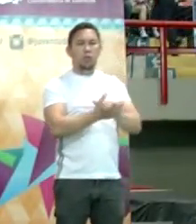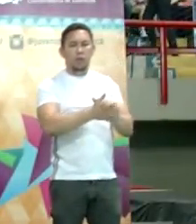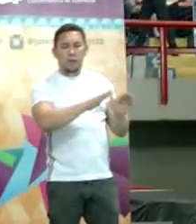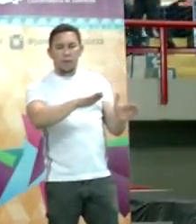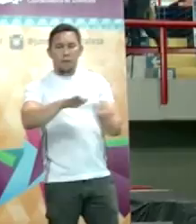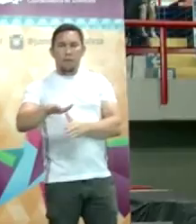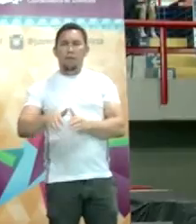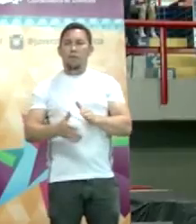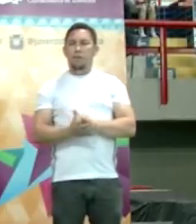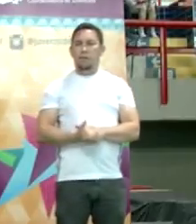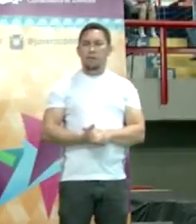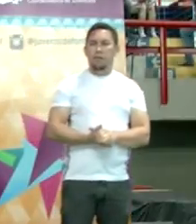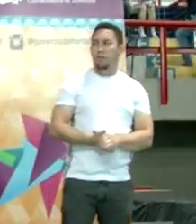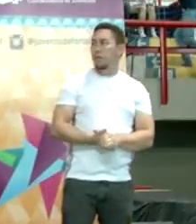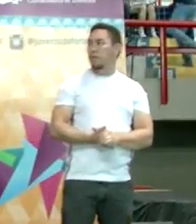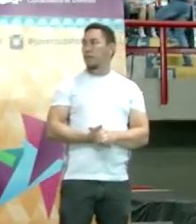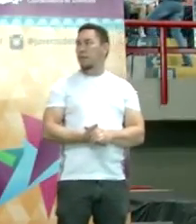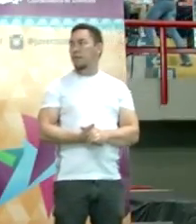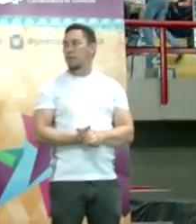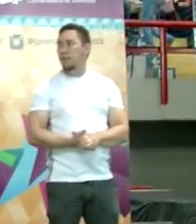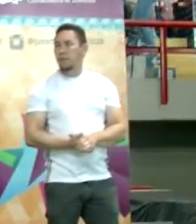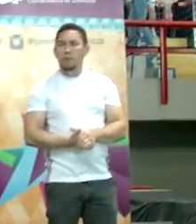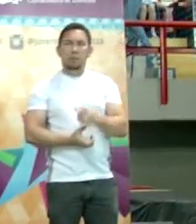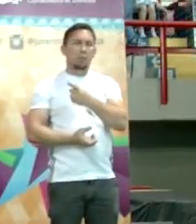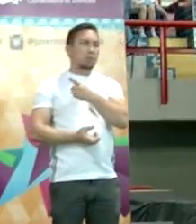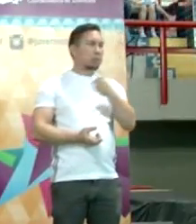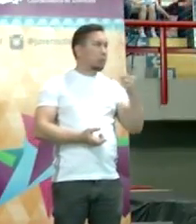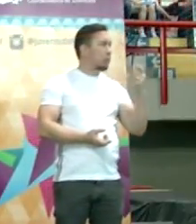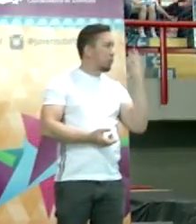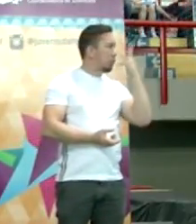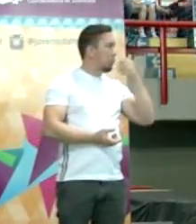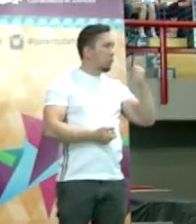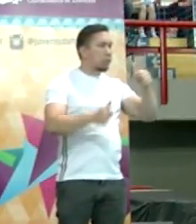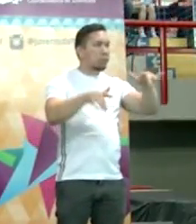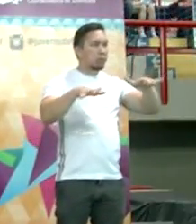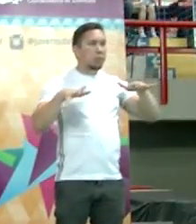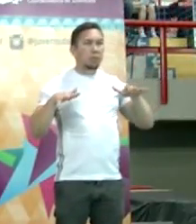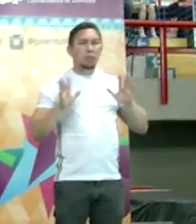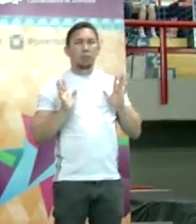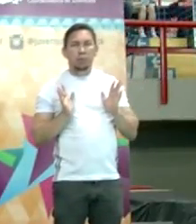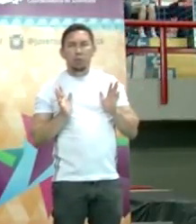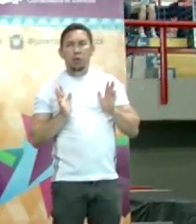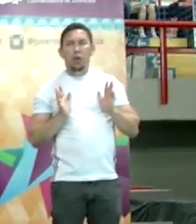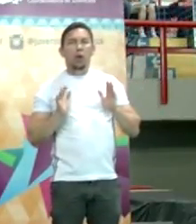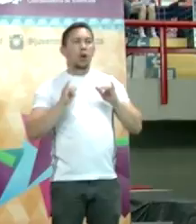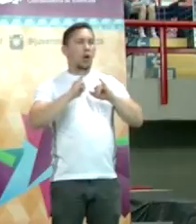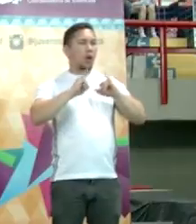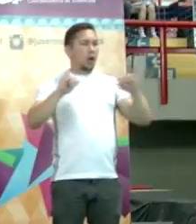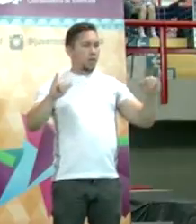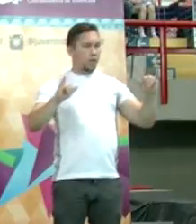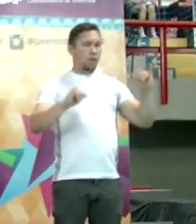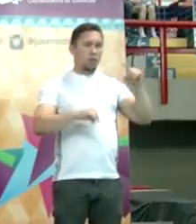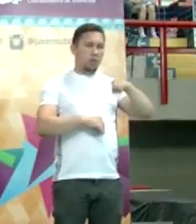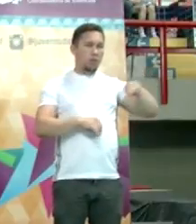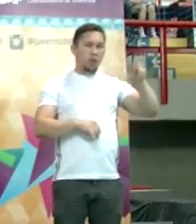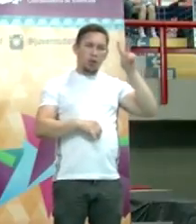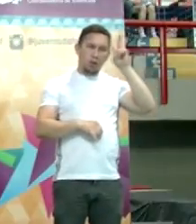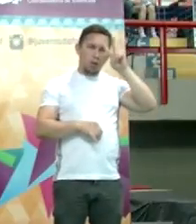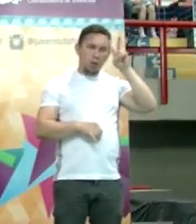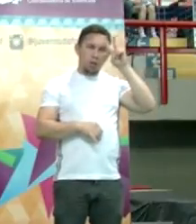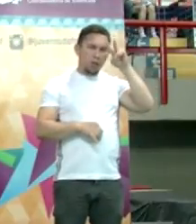Essa turma é bonita, viu? Gostei, bacana, bacana. E não se esqueçam que